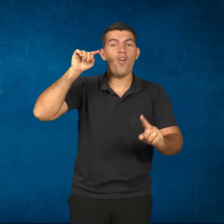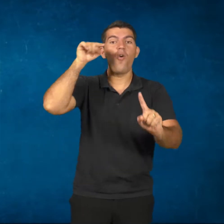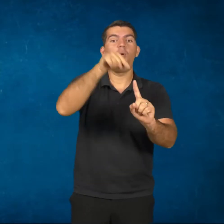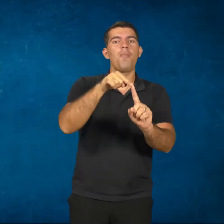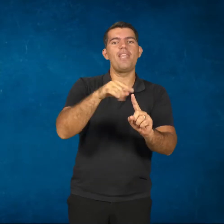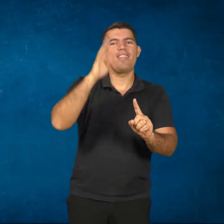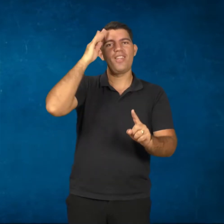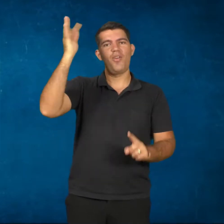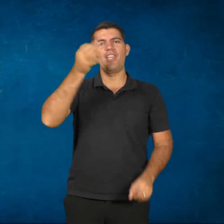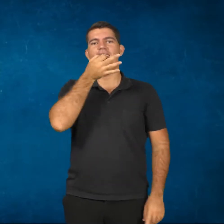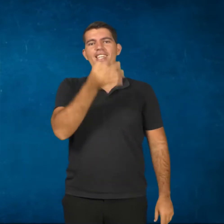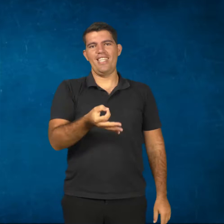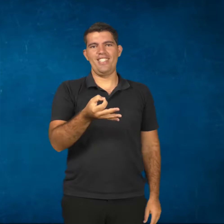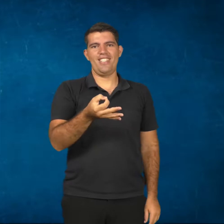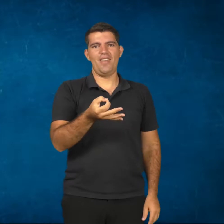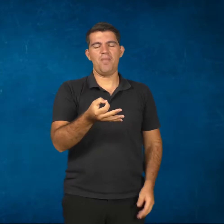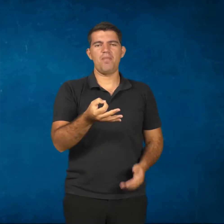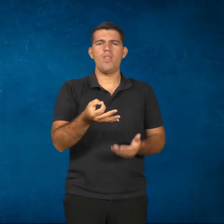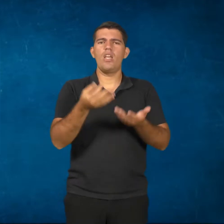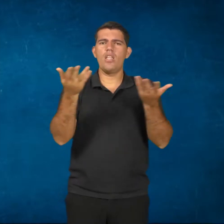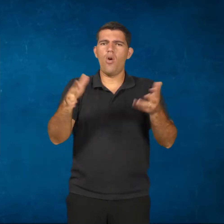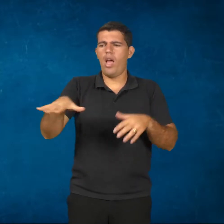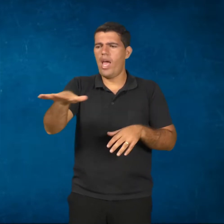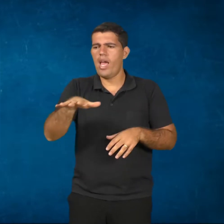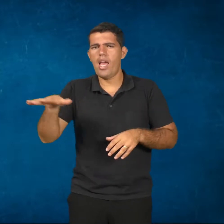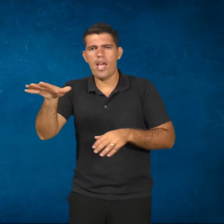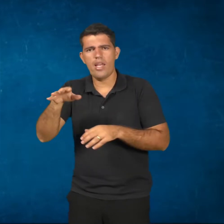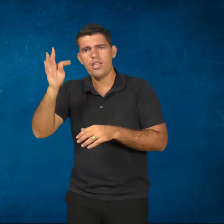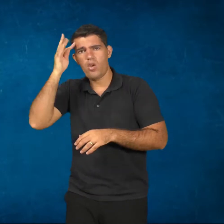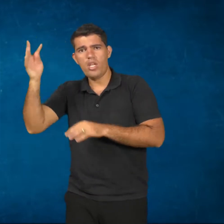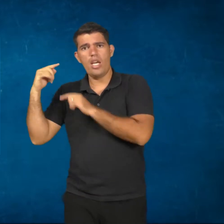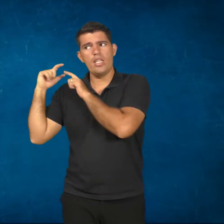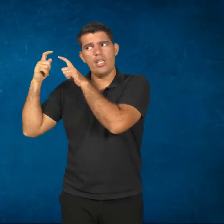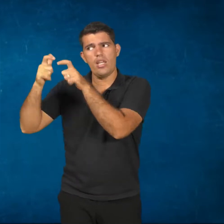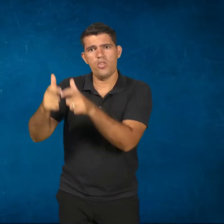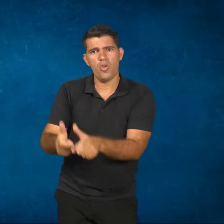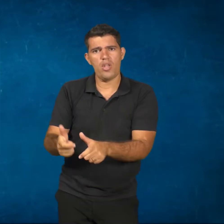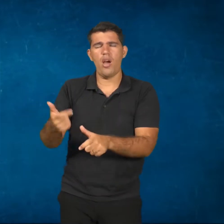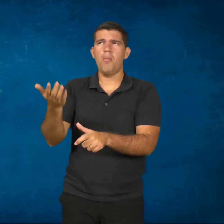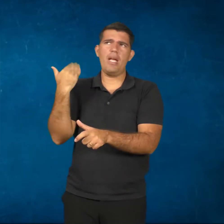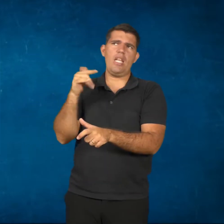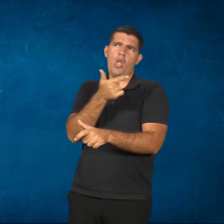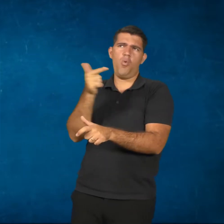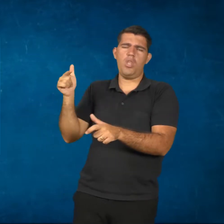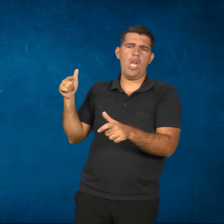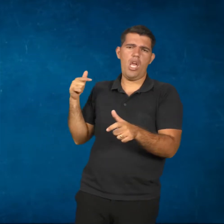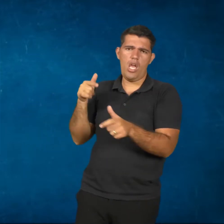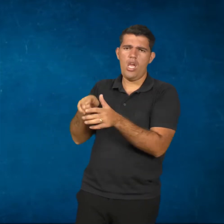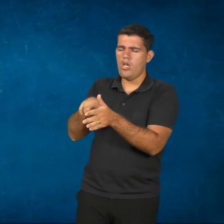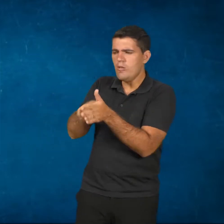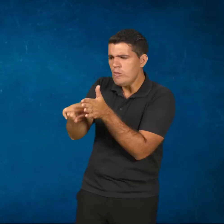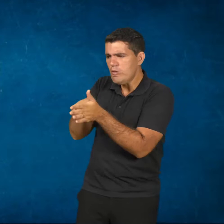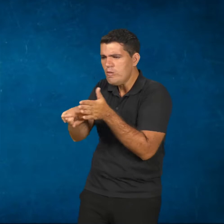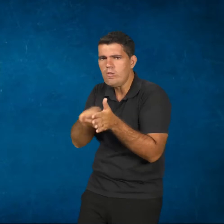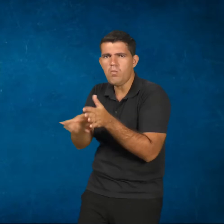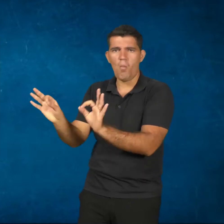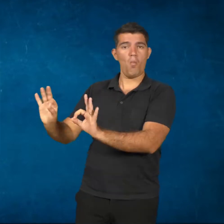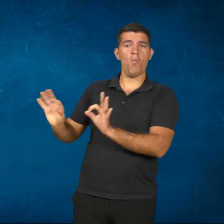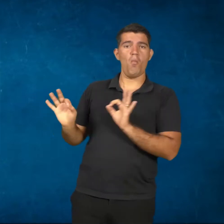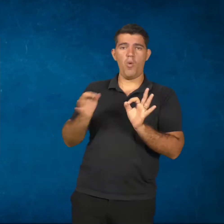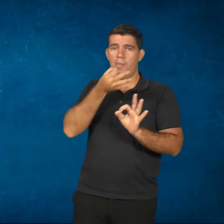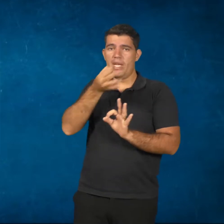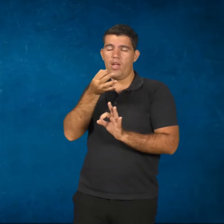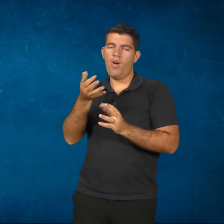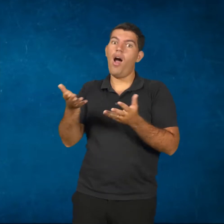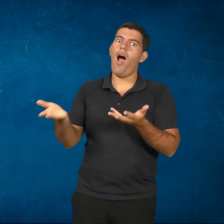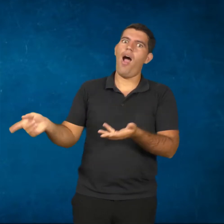teorias críticas. Então, basicamente, seriam dois campos: as teorias tradicionais, que não problematizavam o conhecimento, não problematizavam o currículo, e as